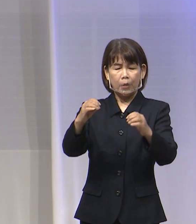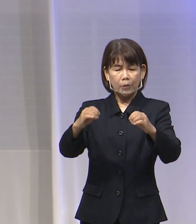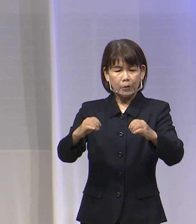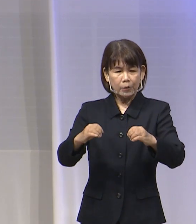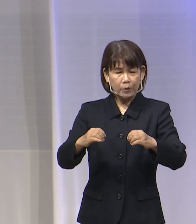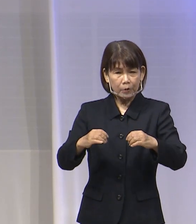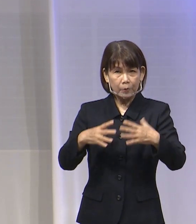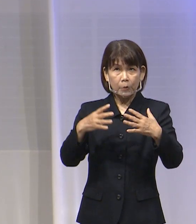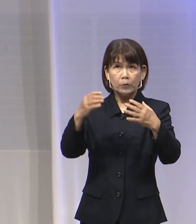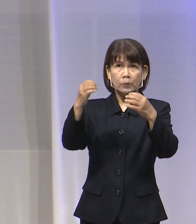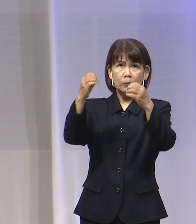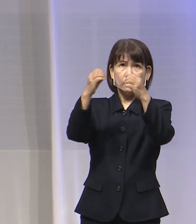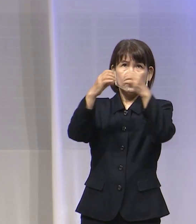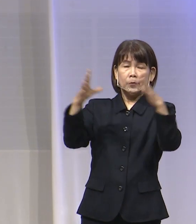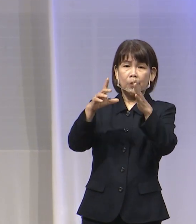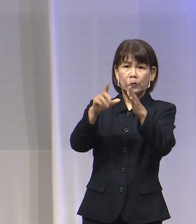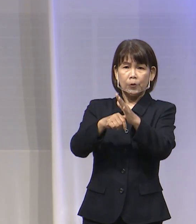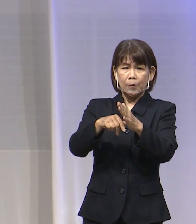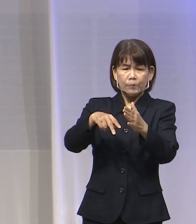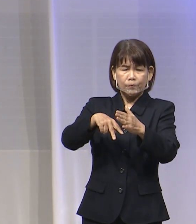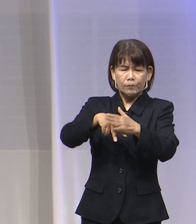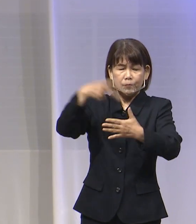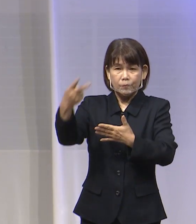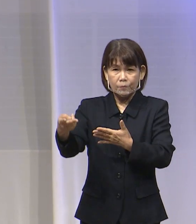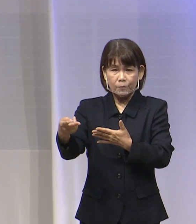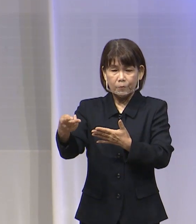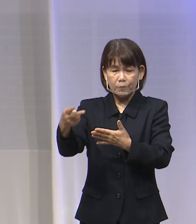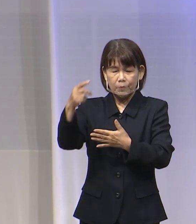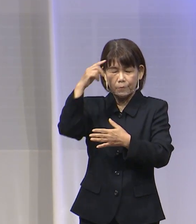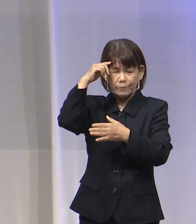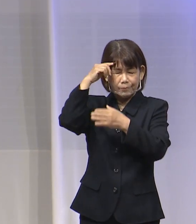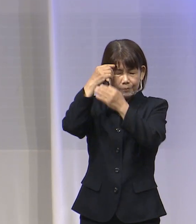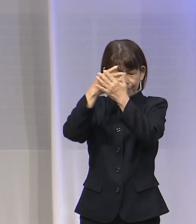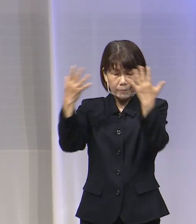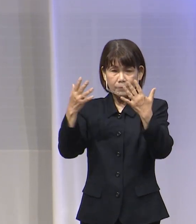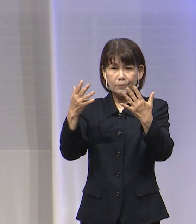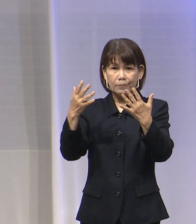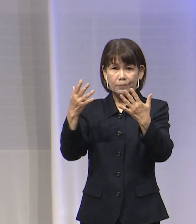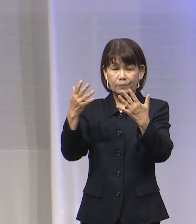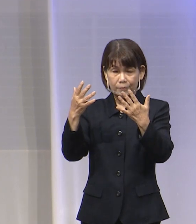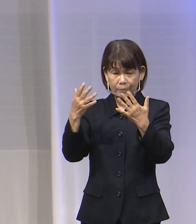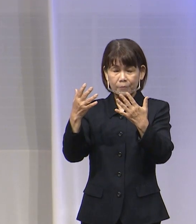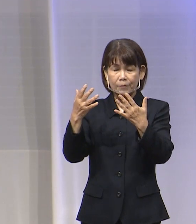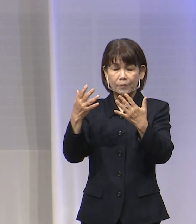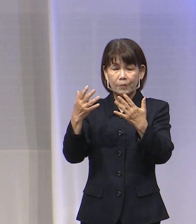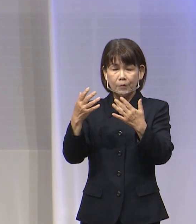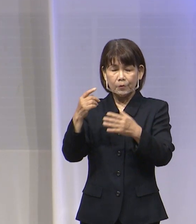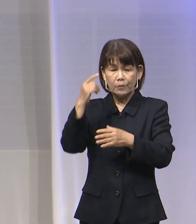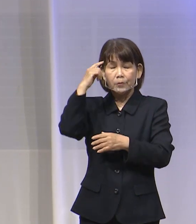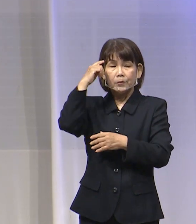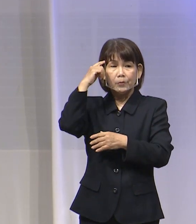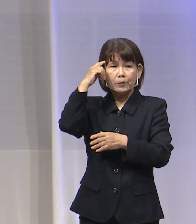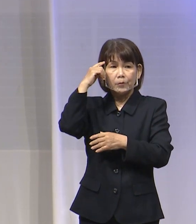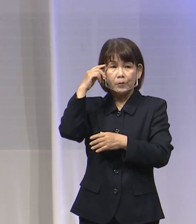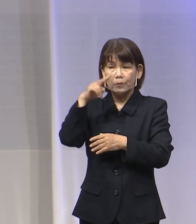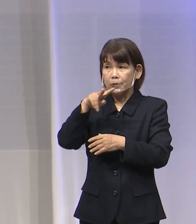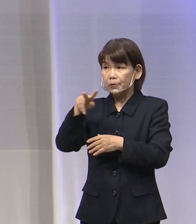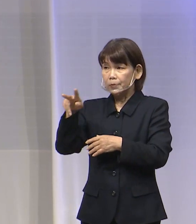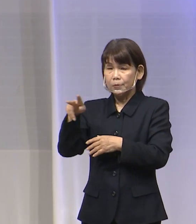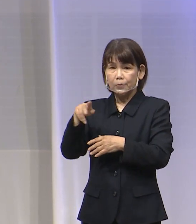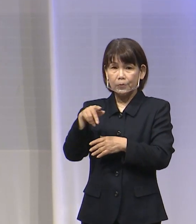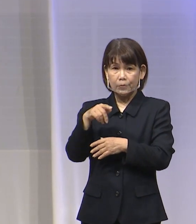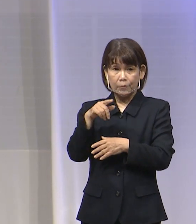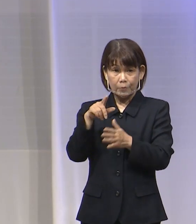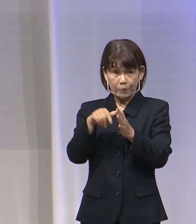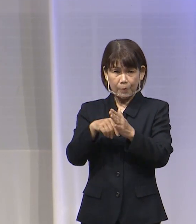その循環吹き飛ばされて意識がなくなってそして気がついた時には暗闇の